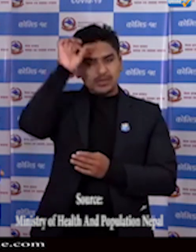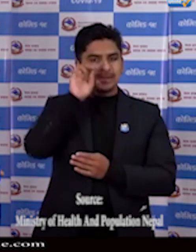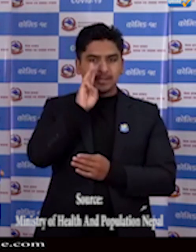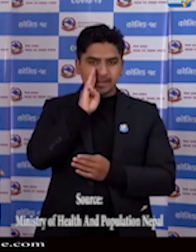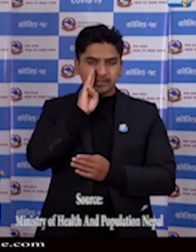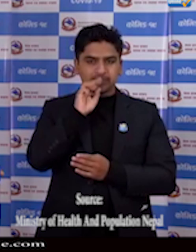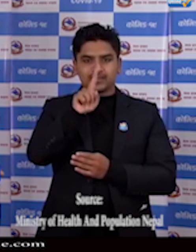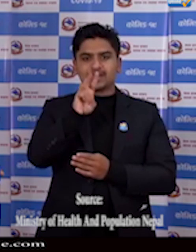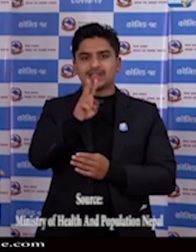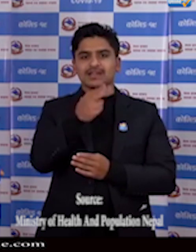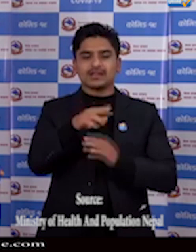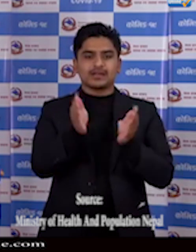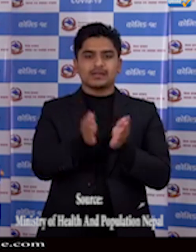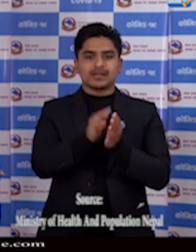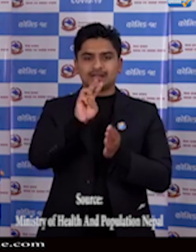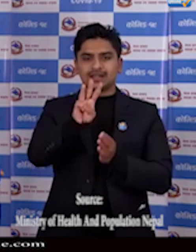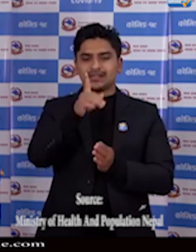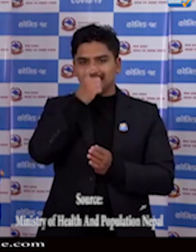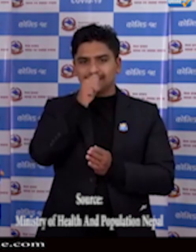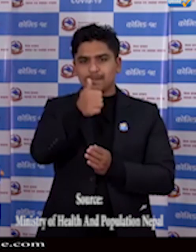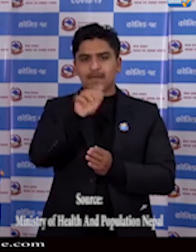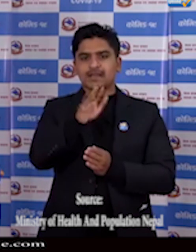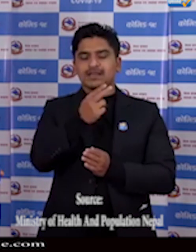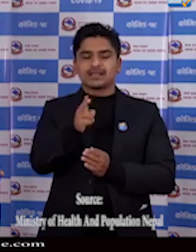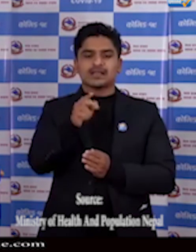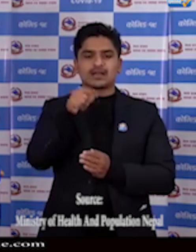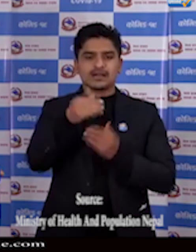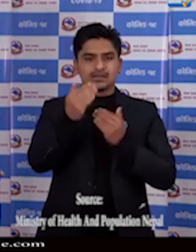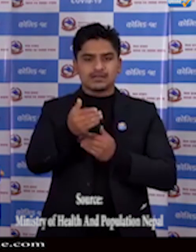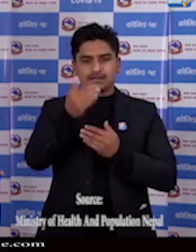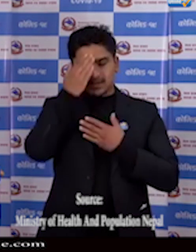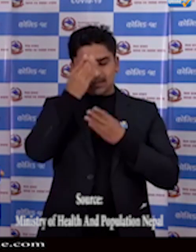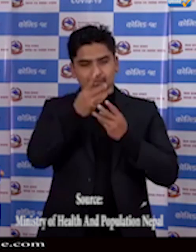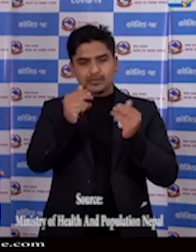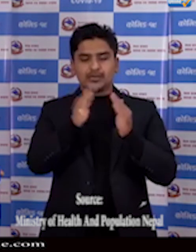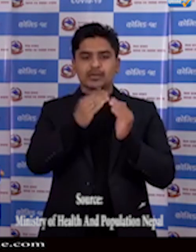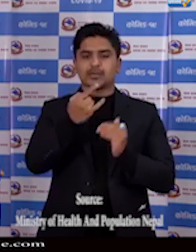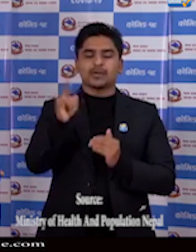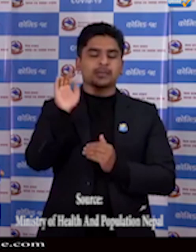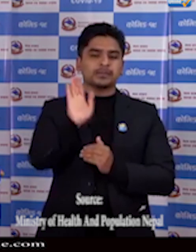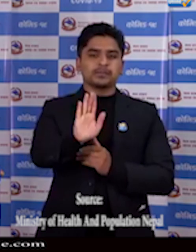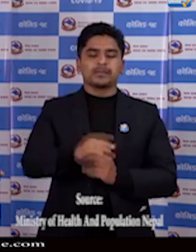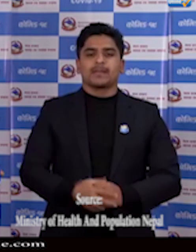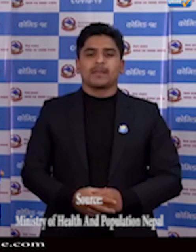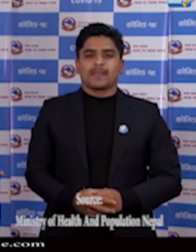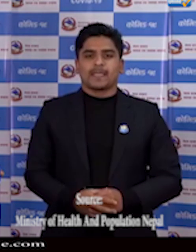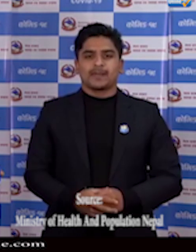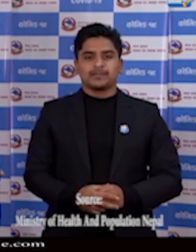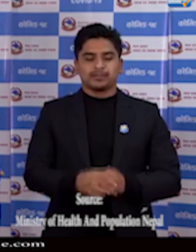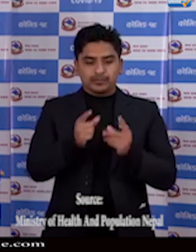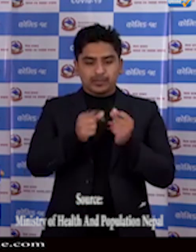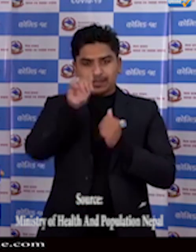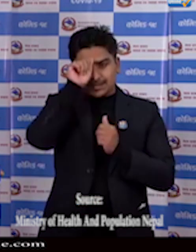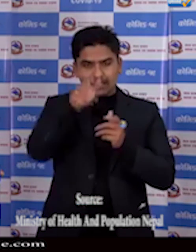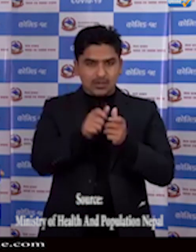प्रदेशमा 13 गरी कुल 365 हालसम्म सङ्क्रमण निको भई घर फर्कनु भएको छ। पछिल्लो